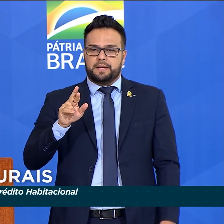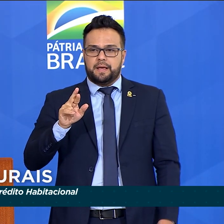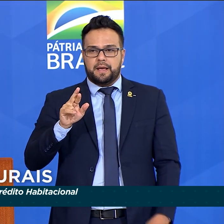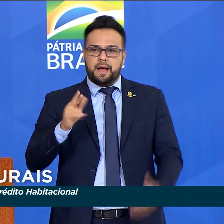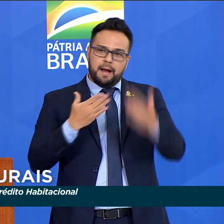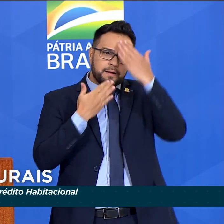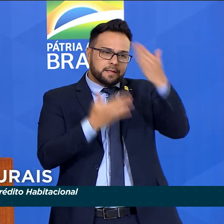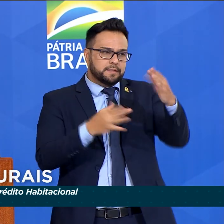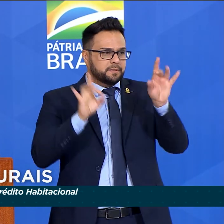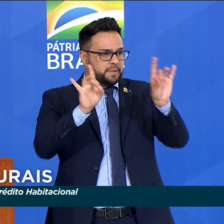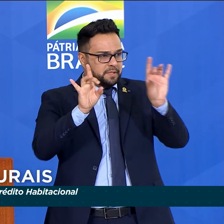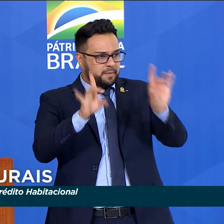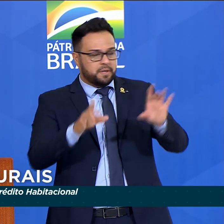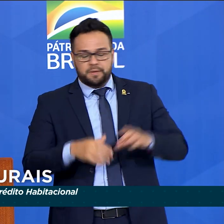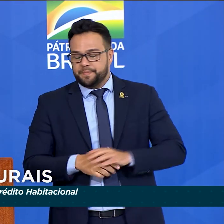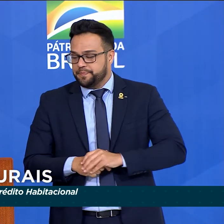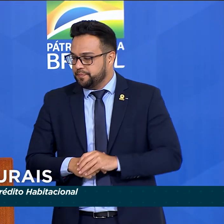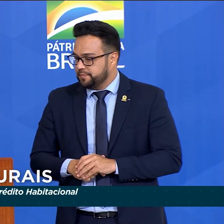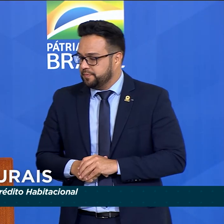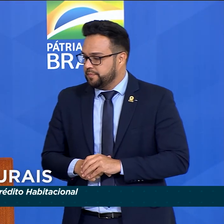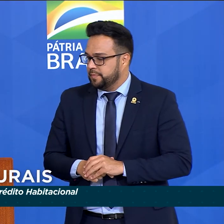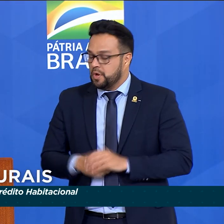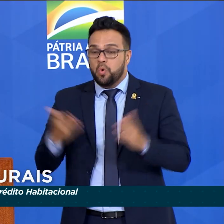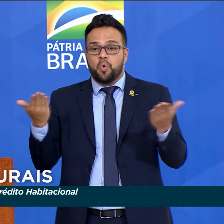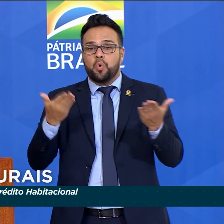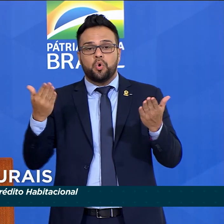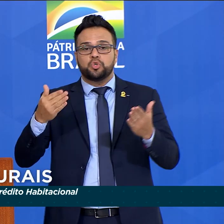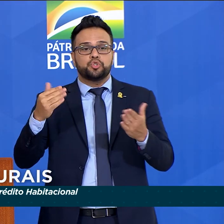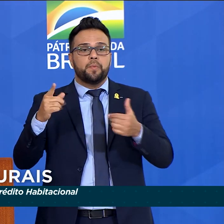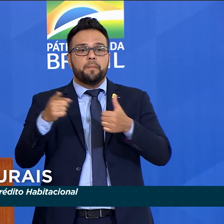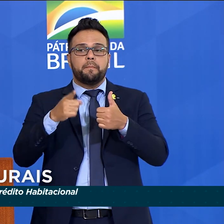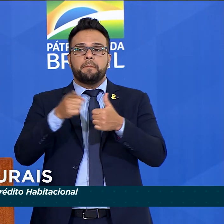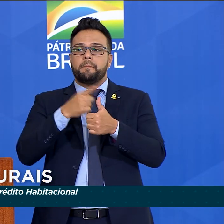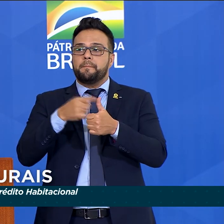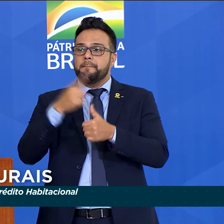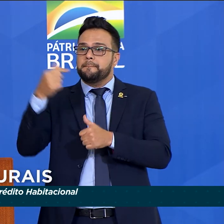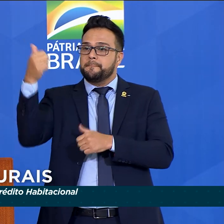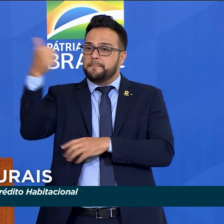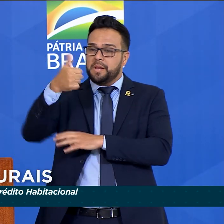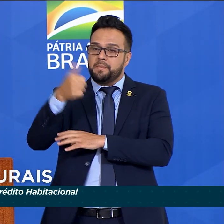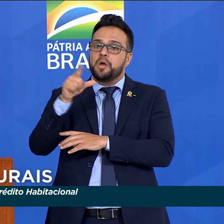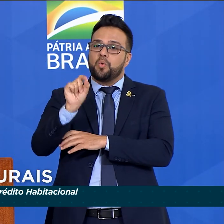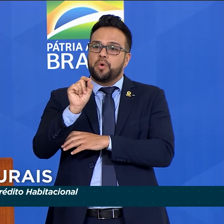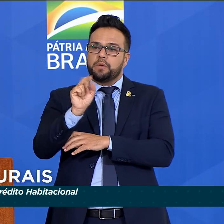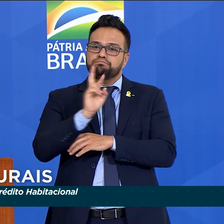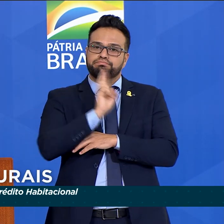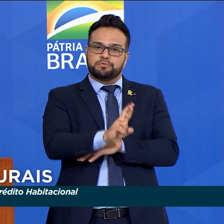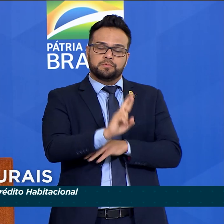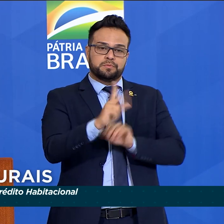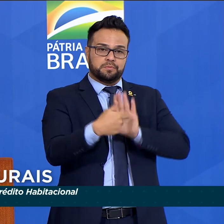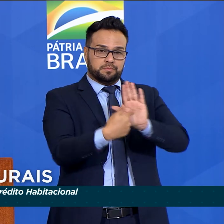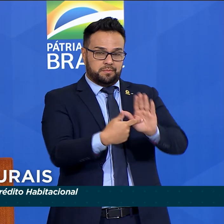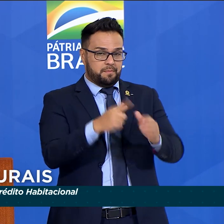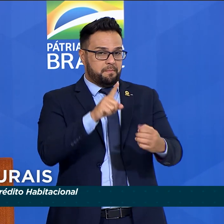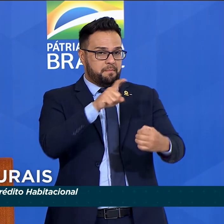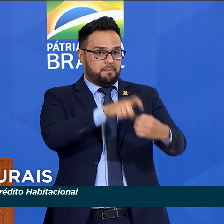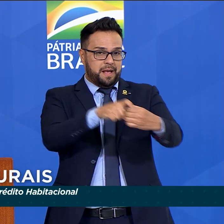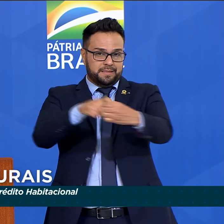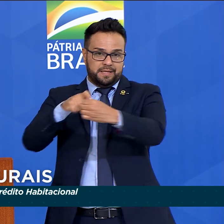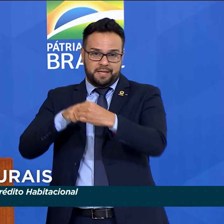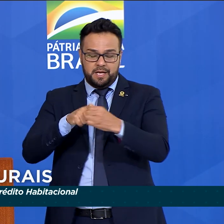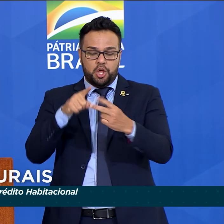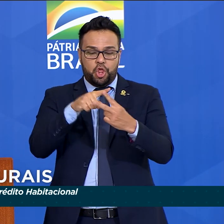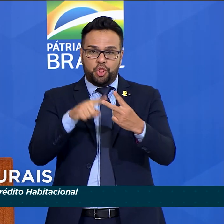especial. No dia de hoje será materializado aqui um primeiro instrumento, que acho que é resultado dessa parceria entre os